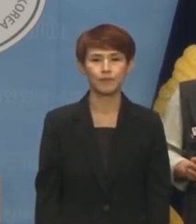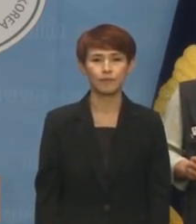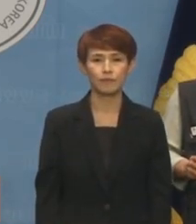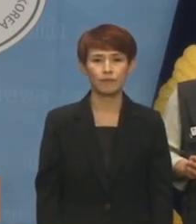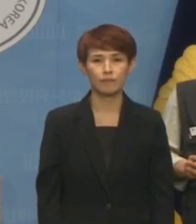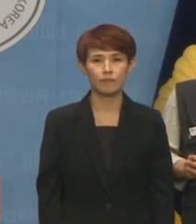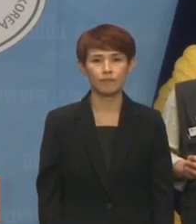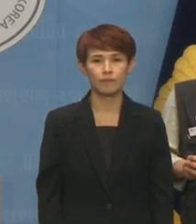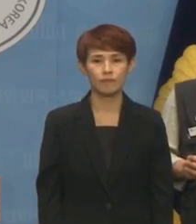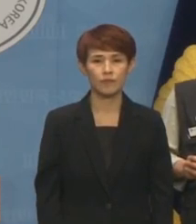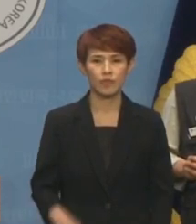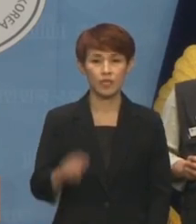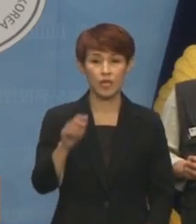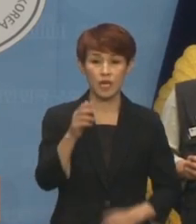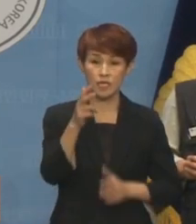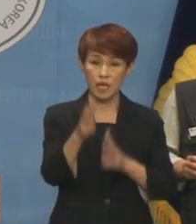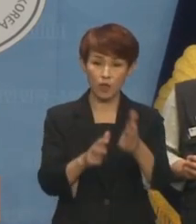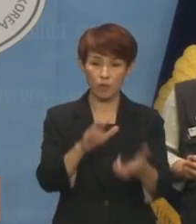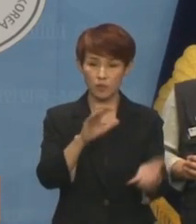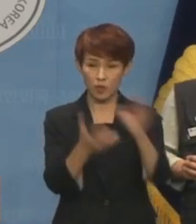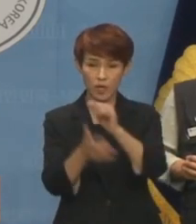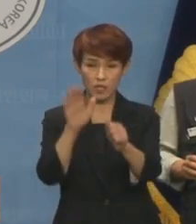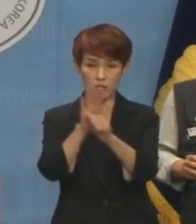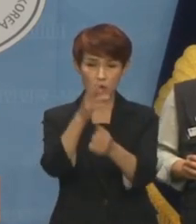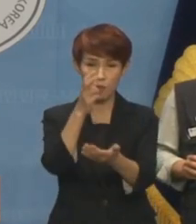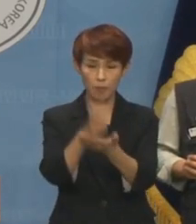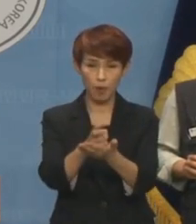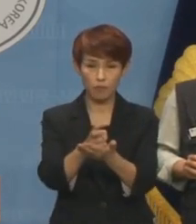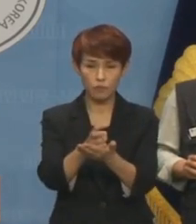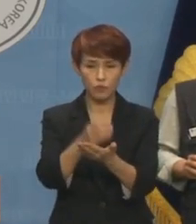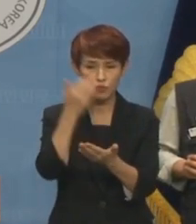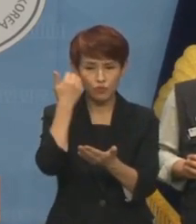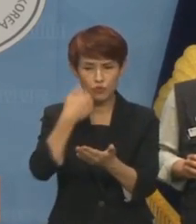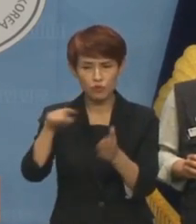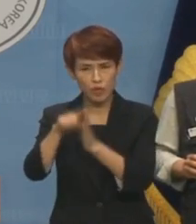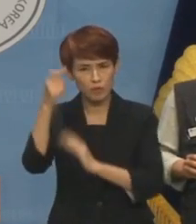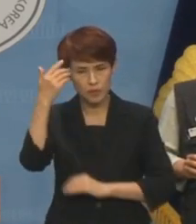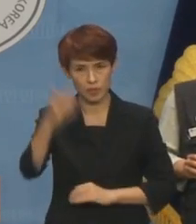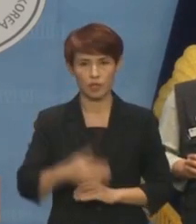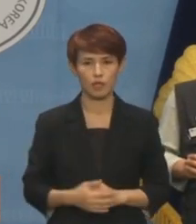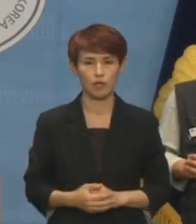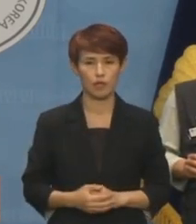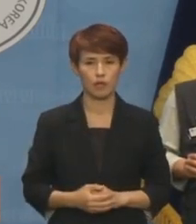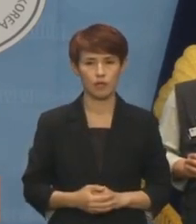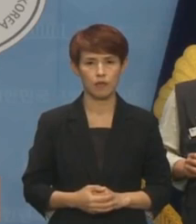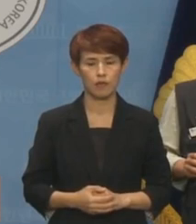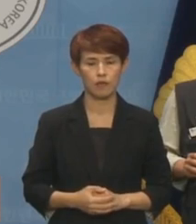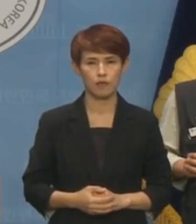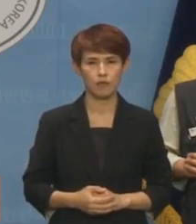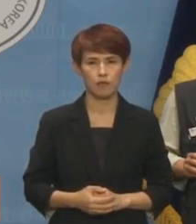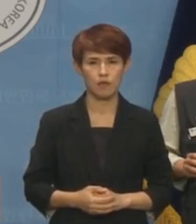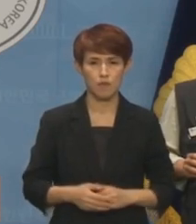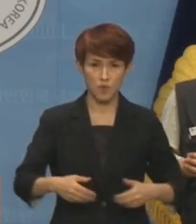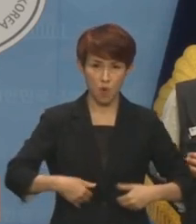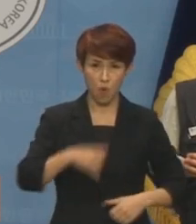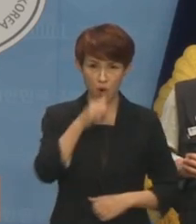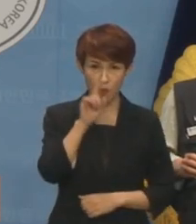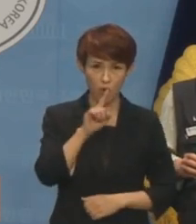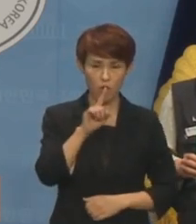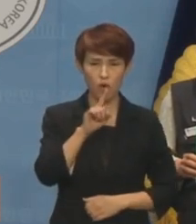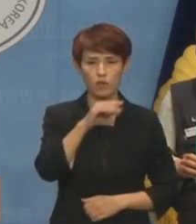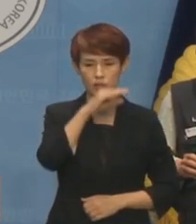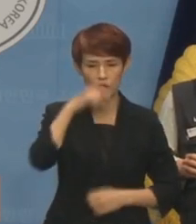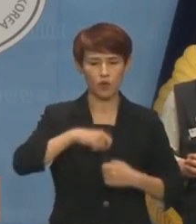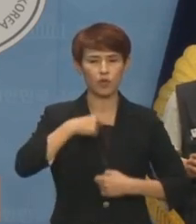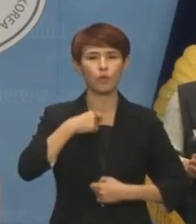누구를 위한 산업전환 지원법이고 누구를 위한 산업전환인가? 필요한 것은 바로 정의로운